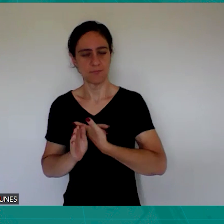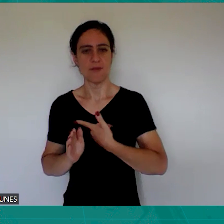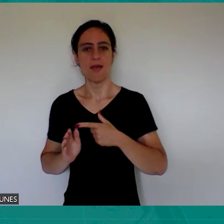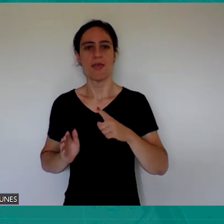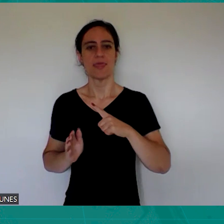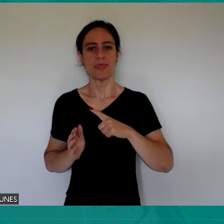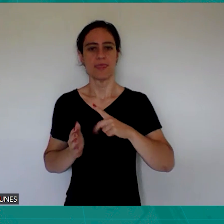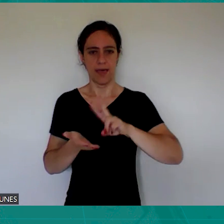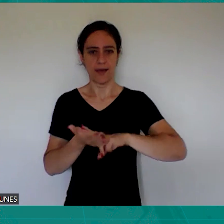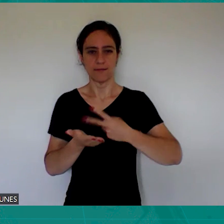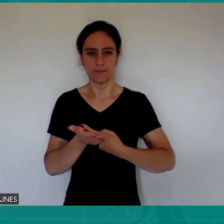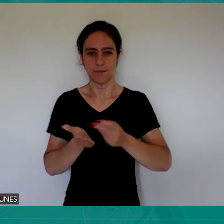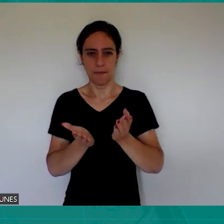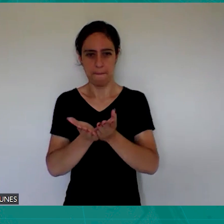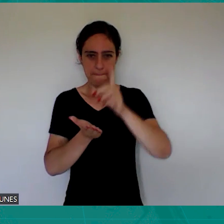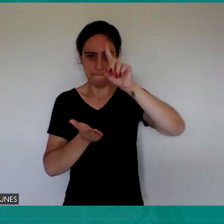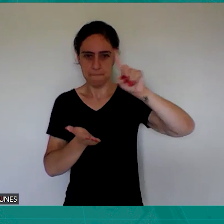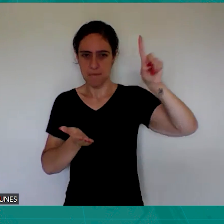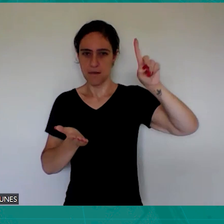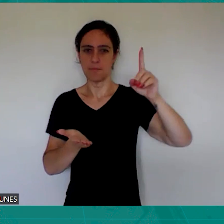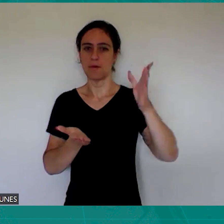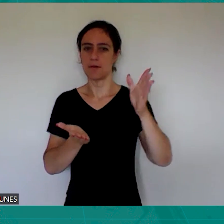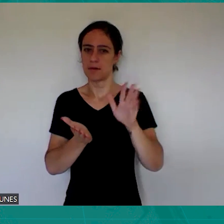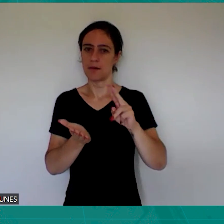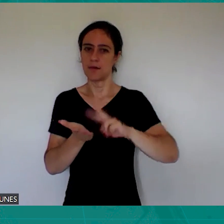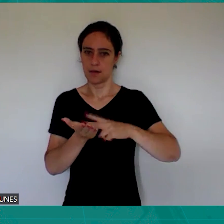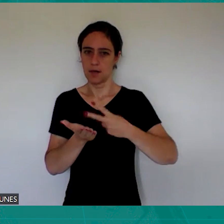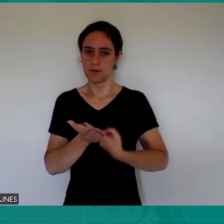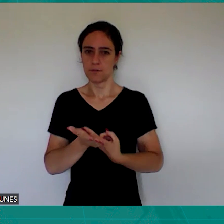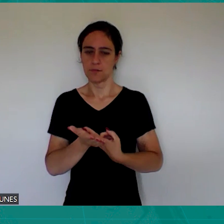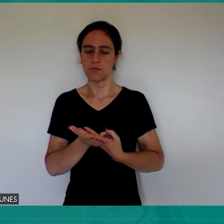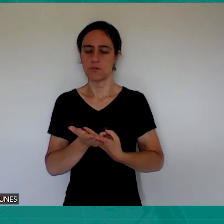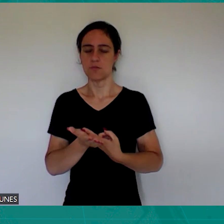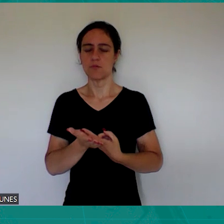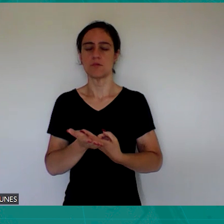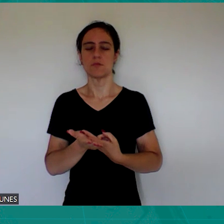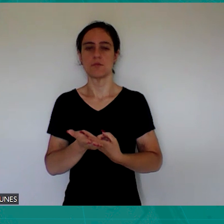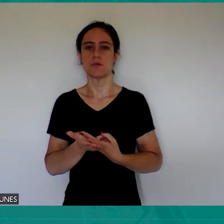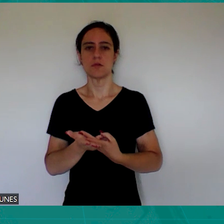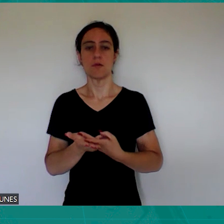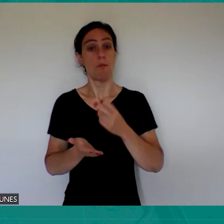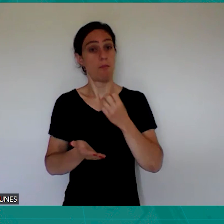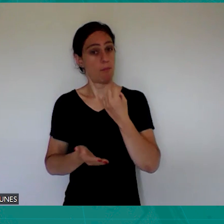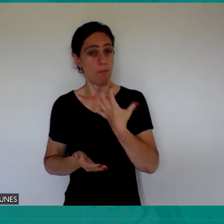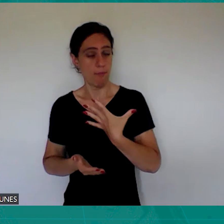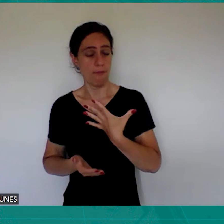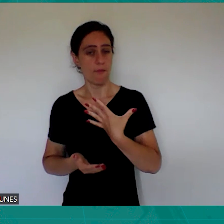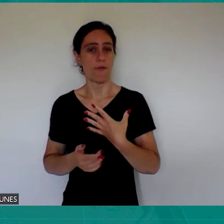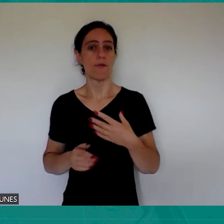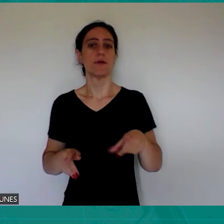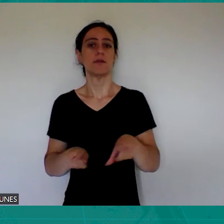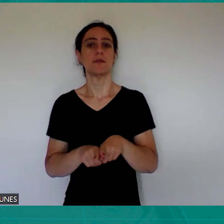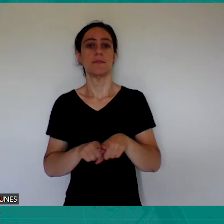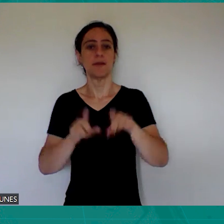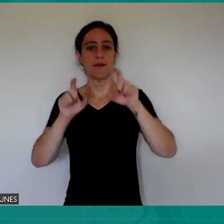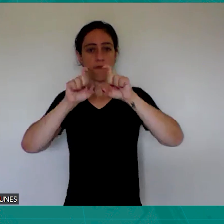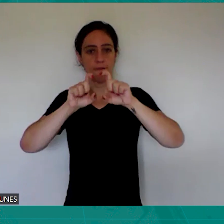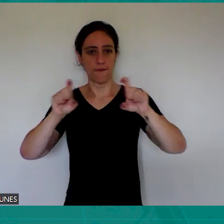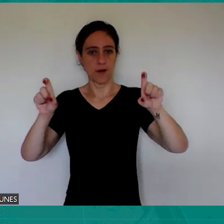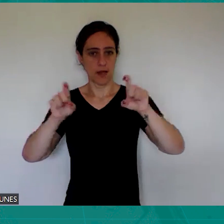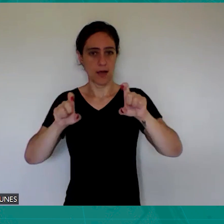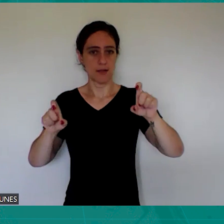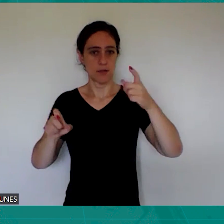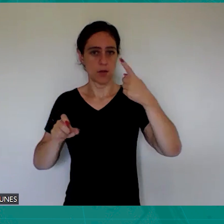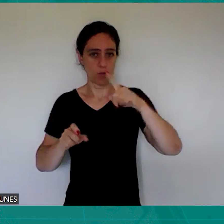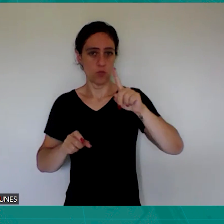né, de Jerusalém, tem uma versão muito boa. Essa última frase, Deus mesmo estará